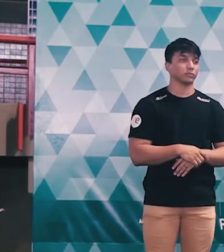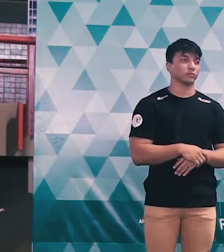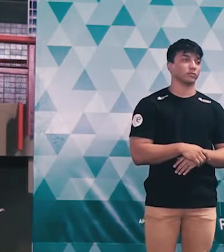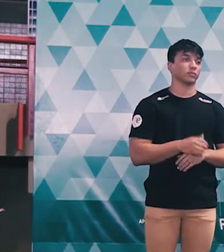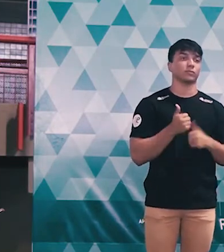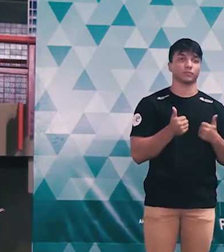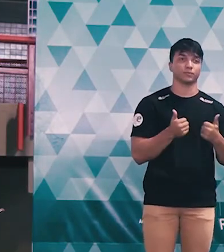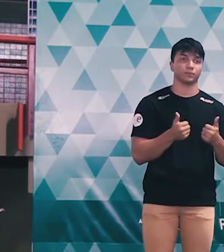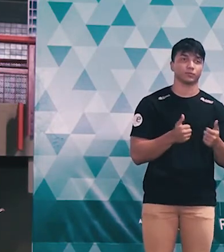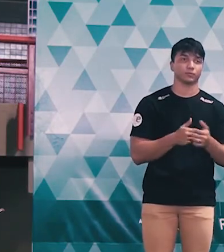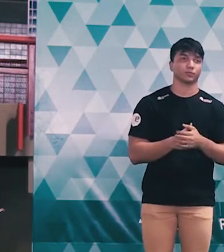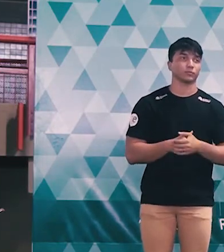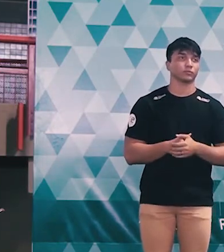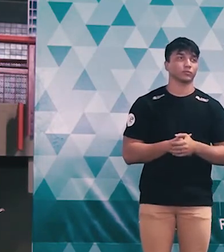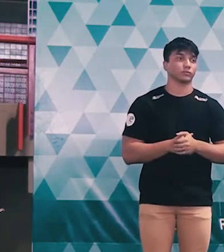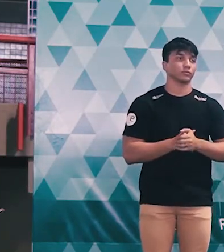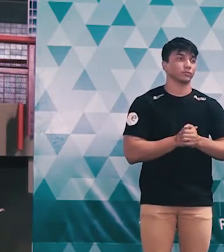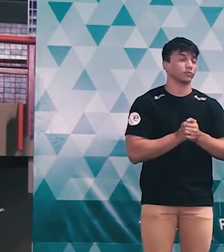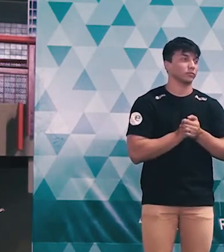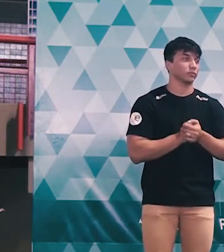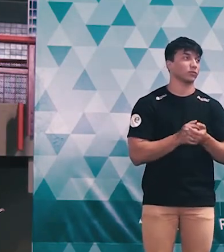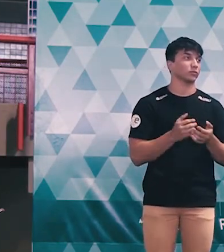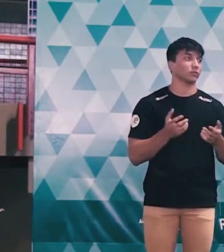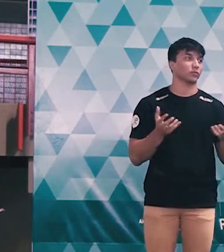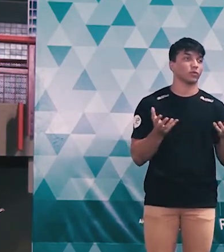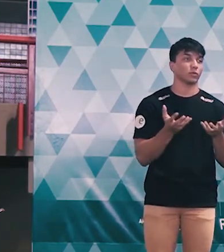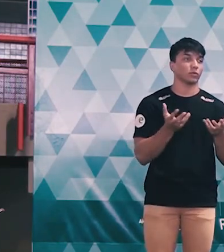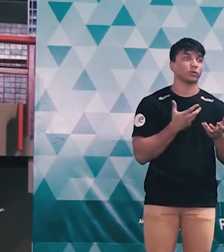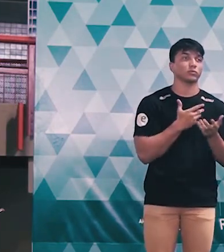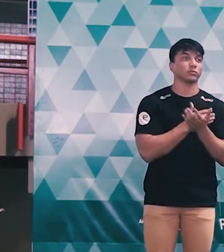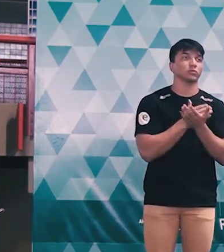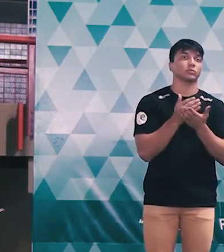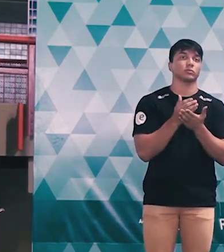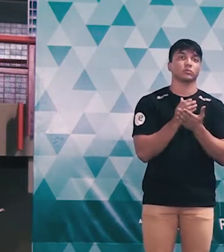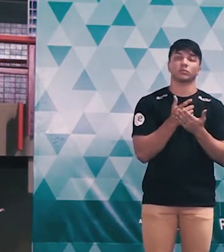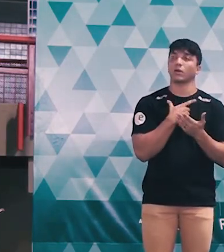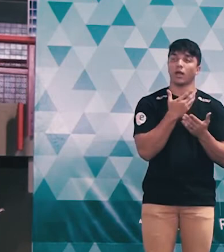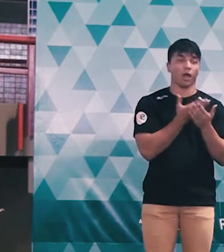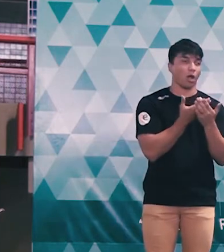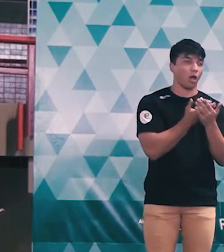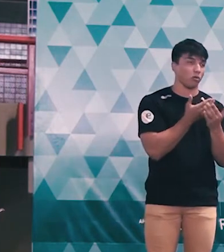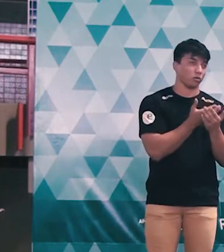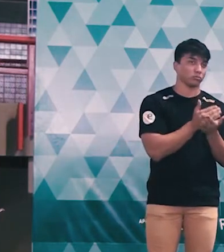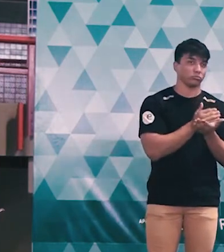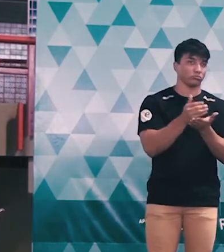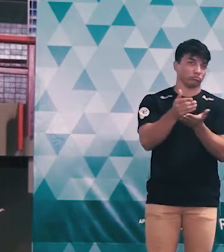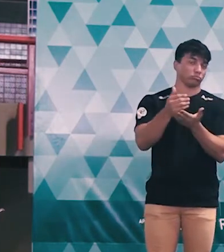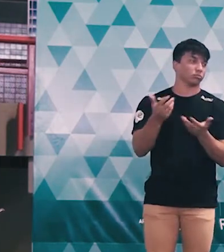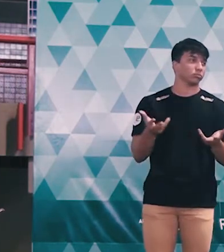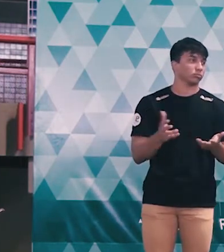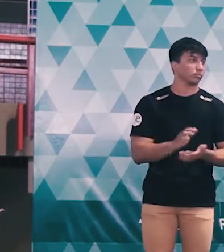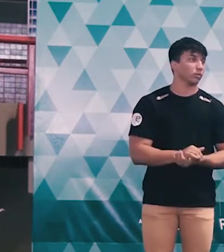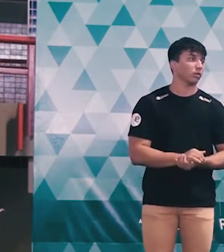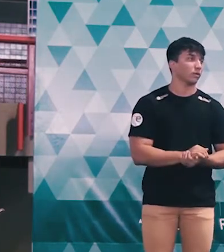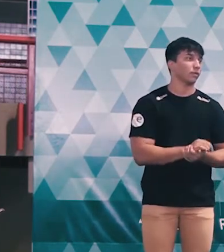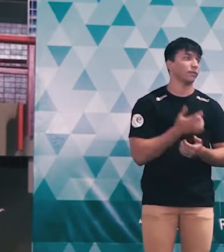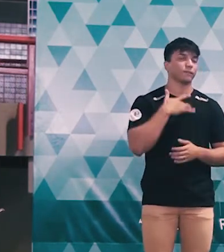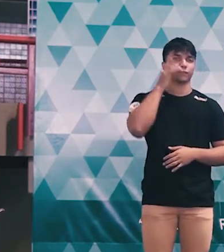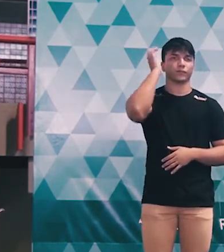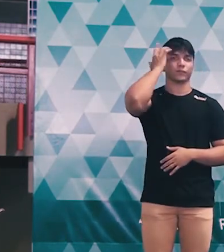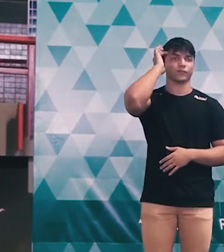Joia, que bom. Hoje vamos dar início à nossa primeira aula, tá? Eu acho